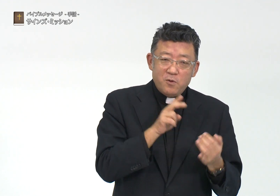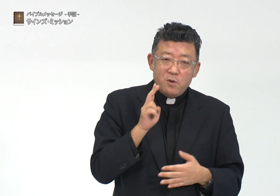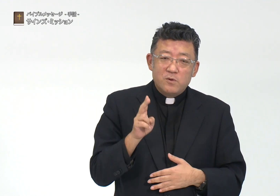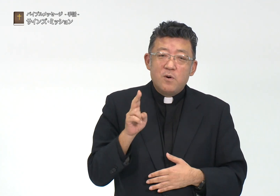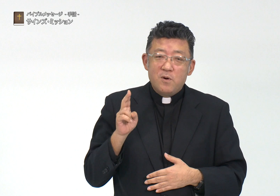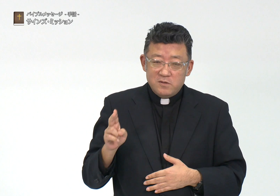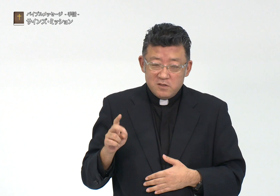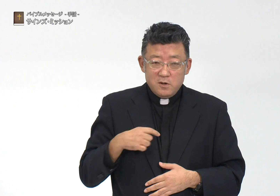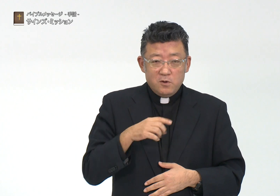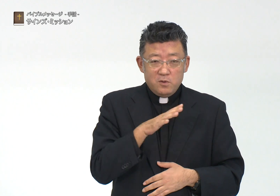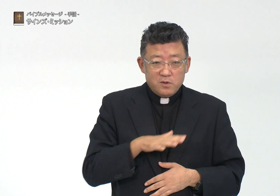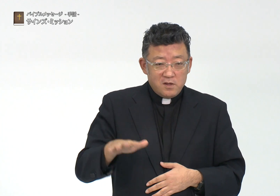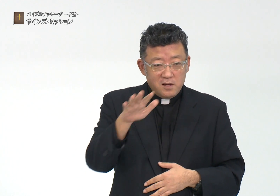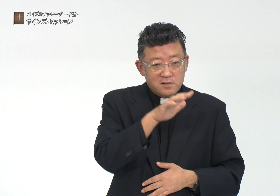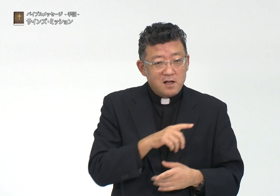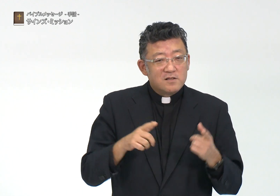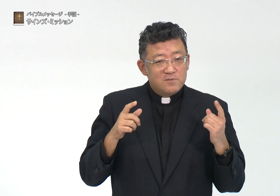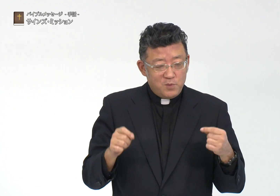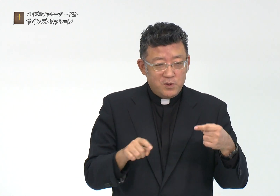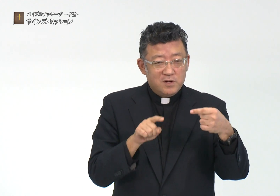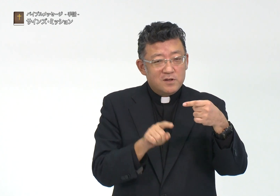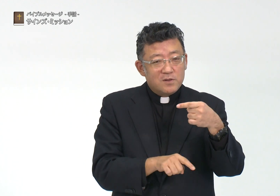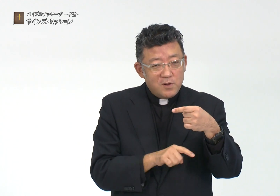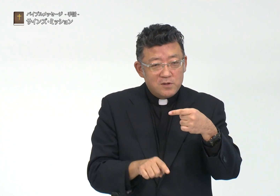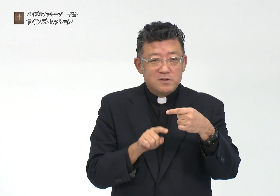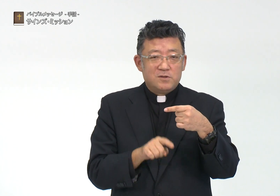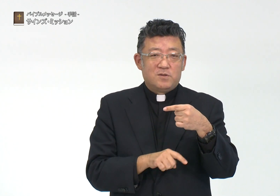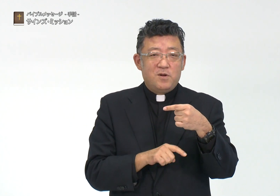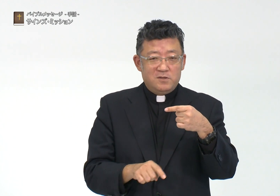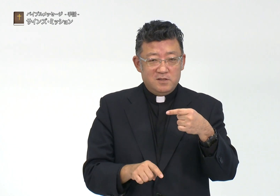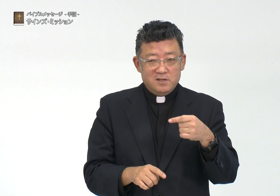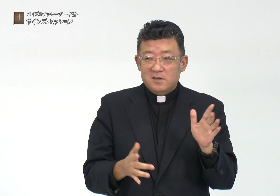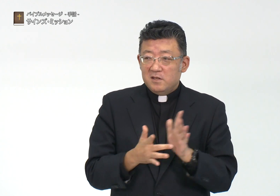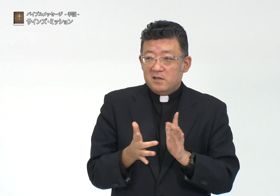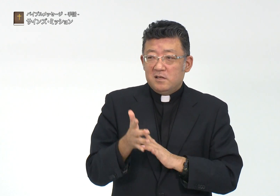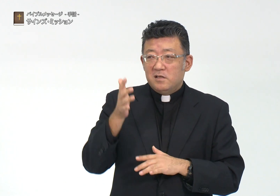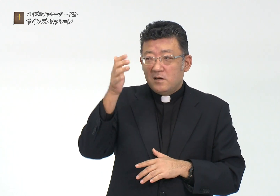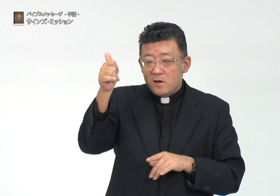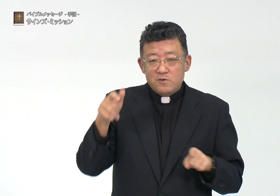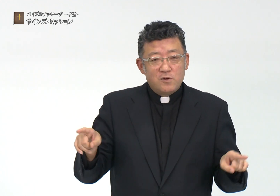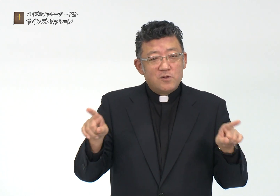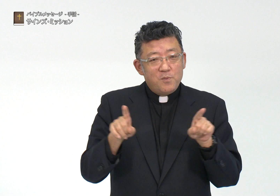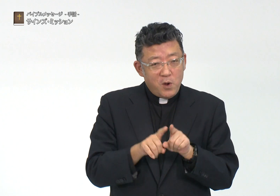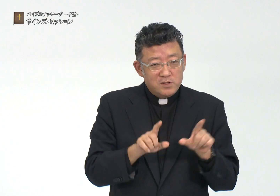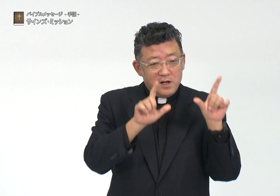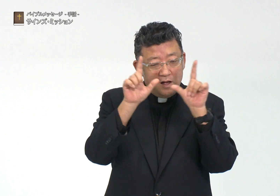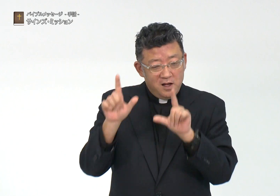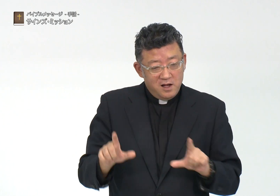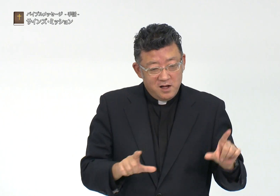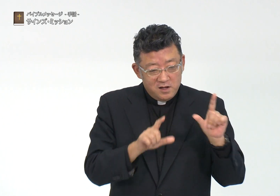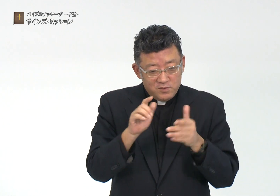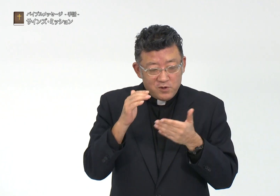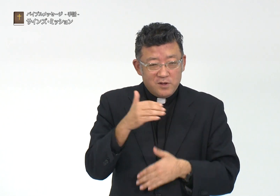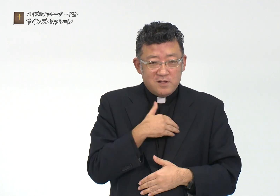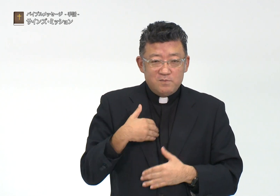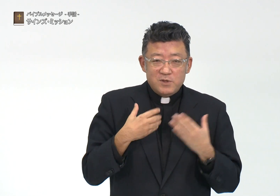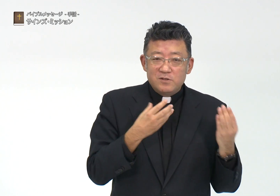たマリアのように私たちも一人一人イエスと共に歩むことが